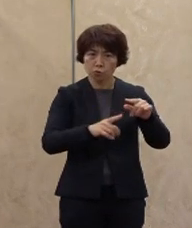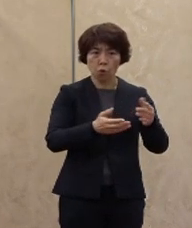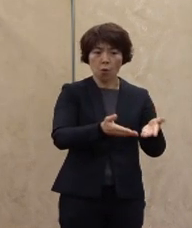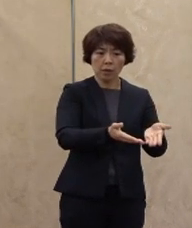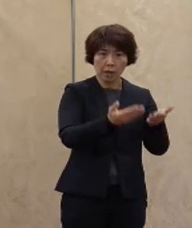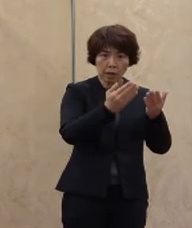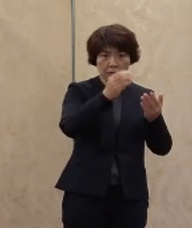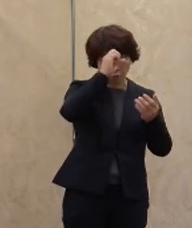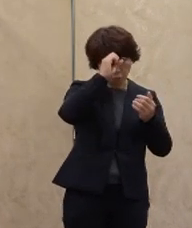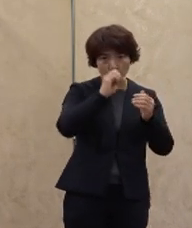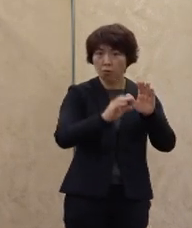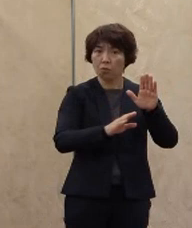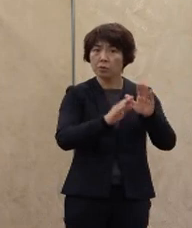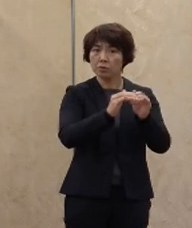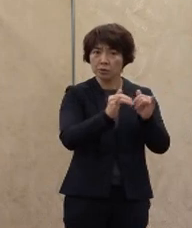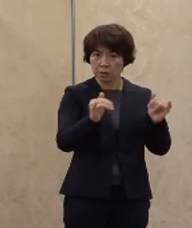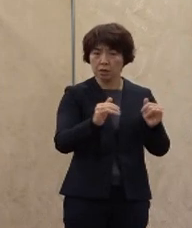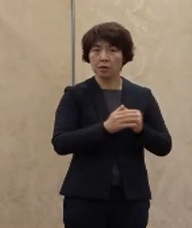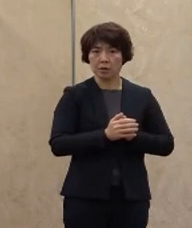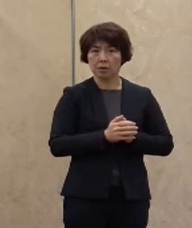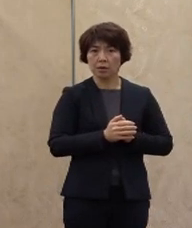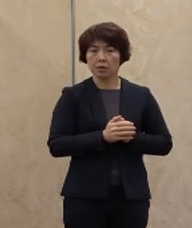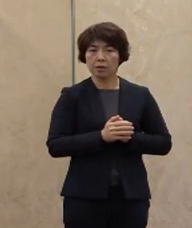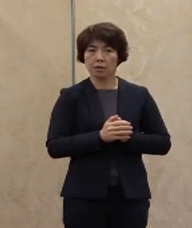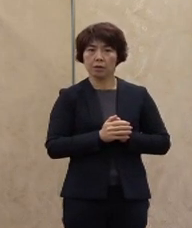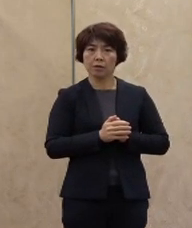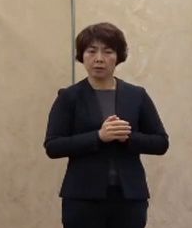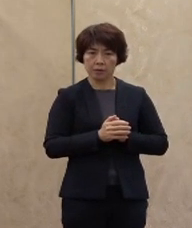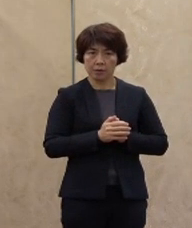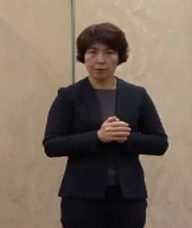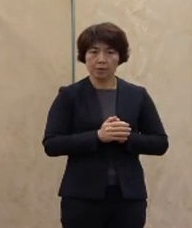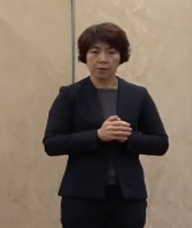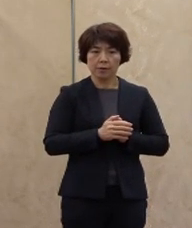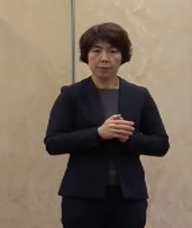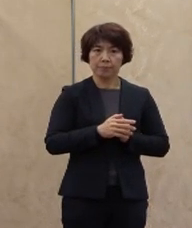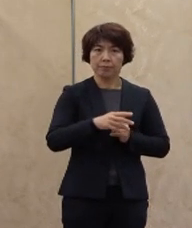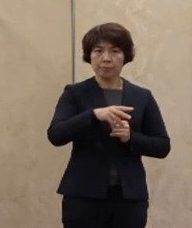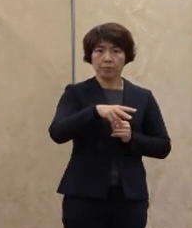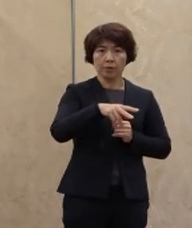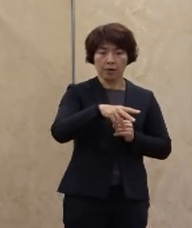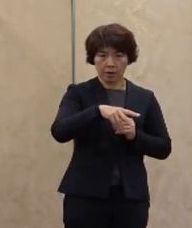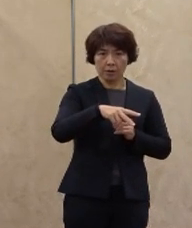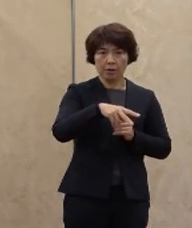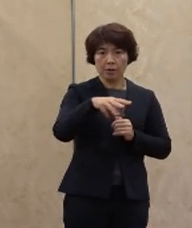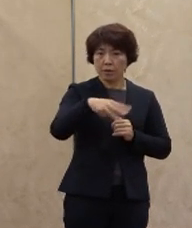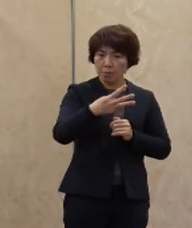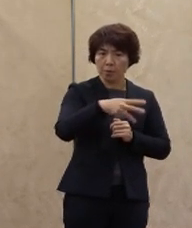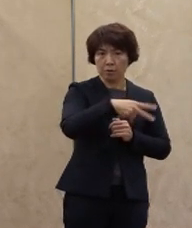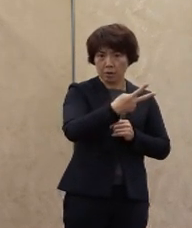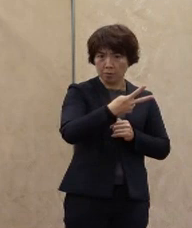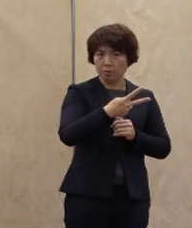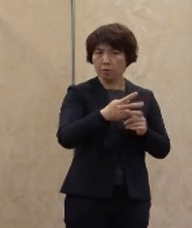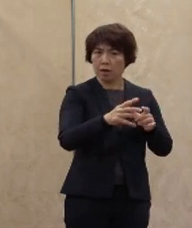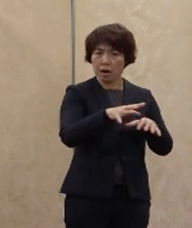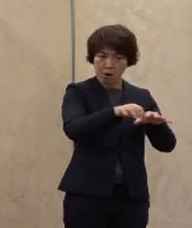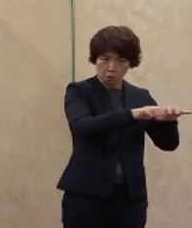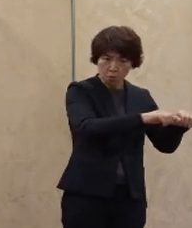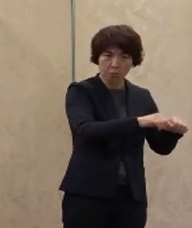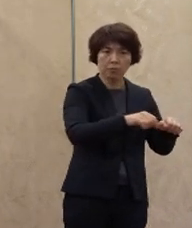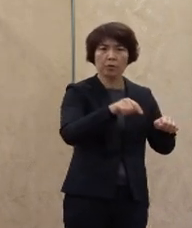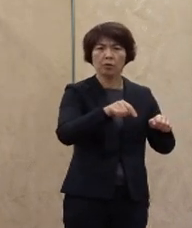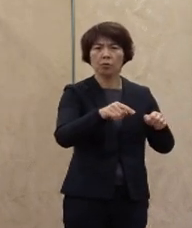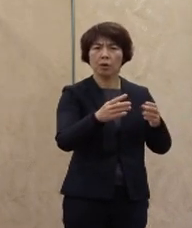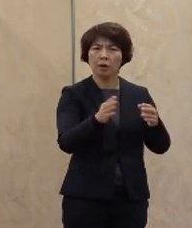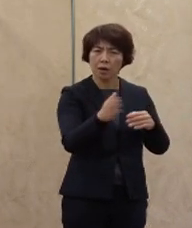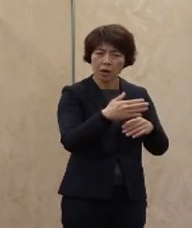約1300、重症で236確保してますが、なかなかそこから増えていくのが難しいという